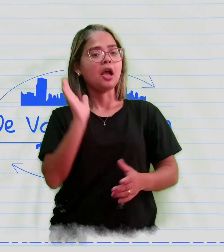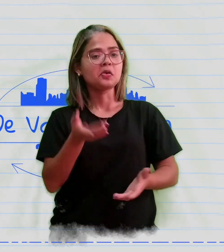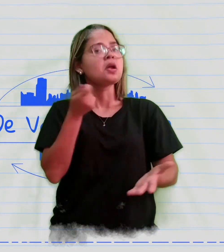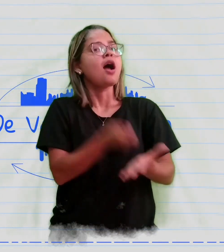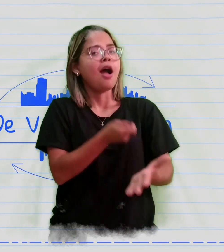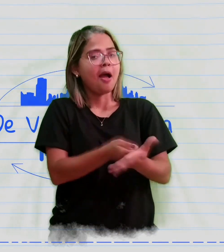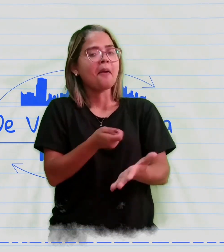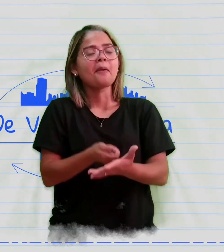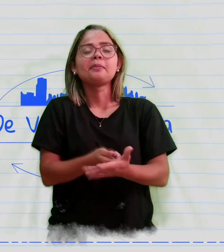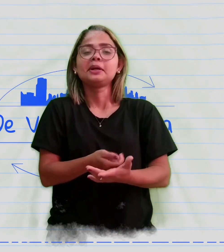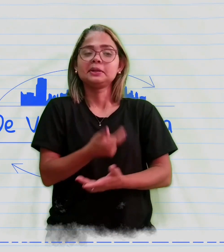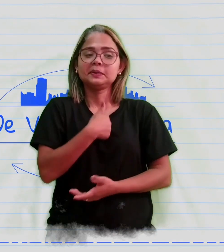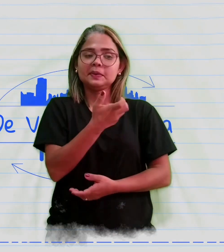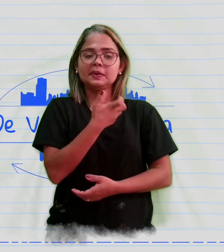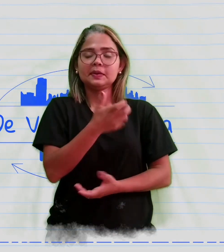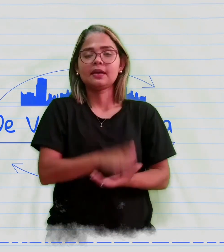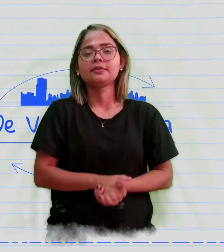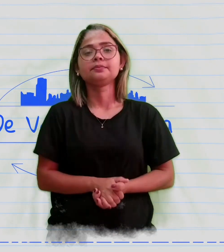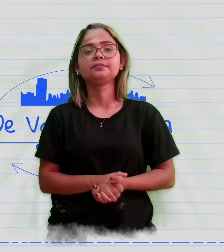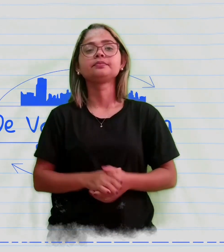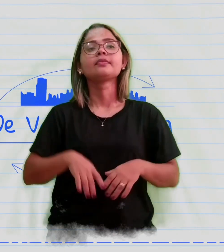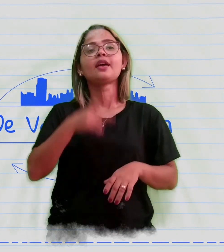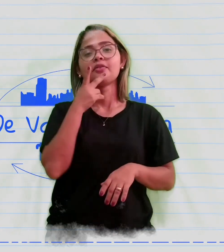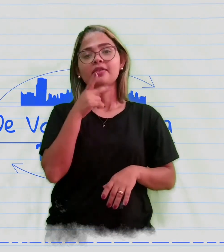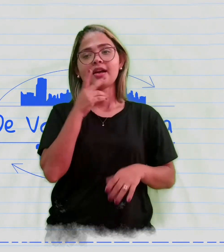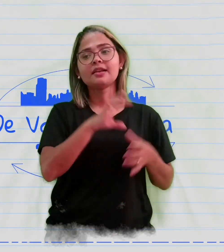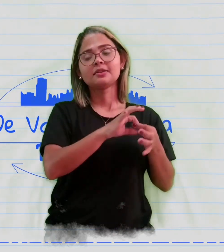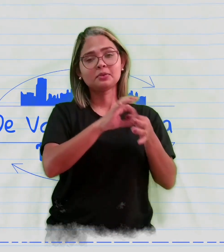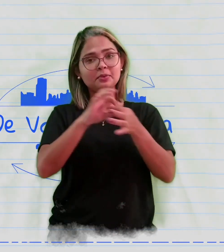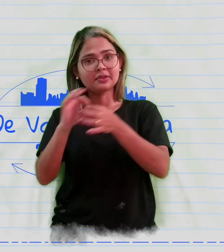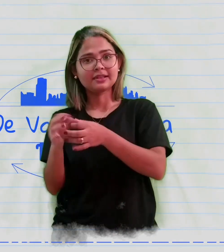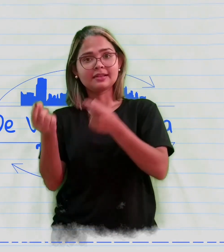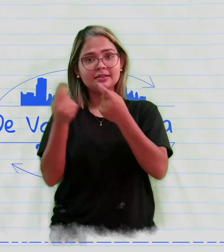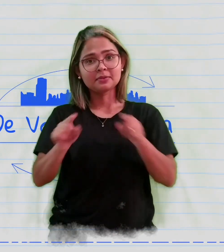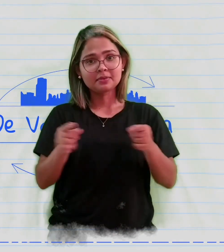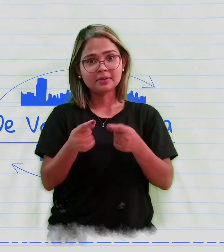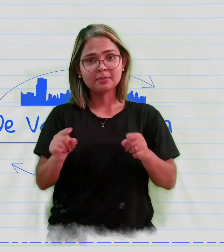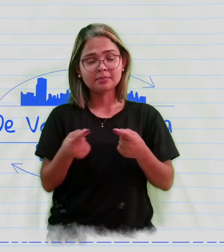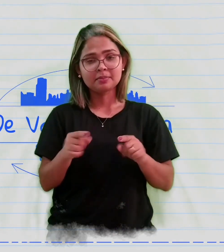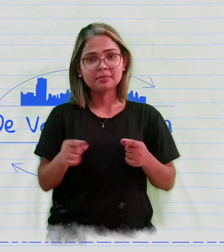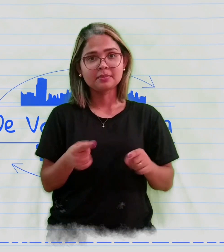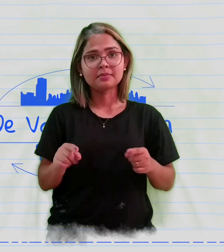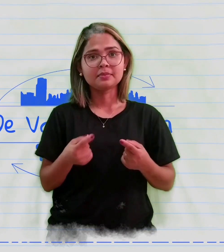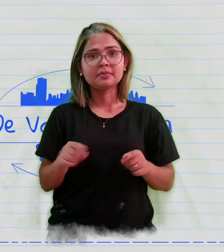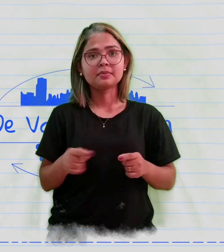os ouvidores. E falando do contexto das músicas, das canções, né? Acho que a minha